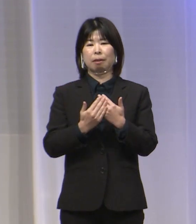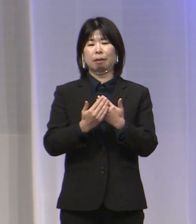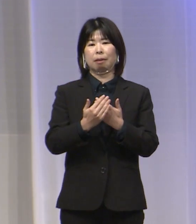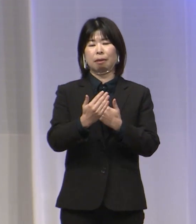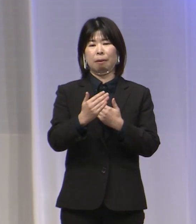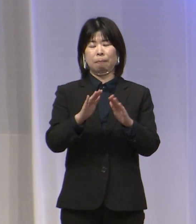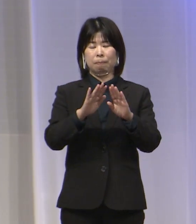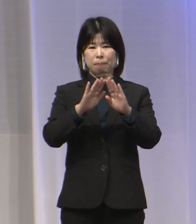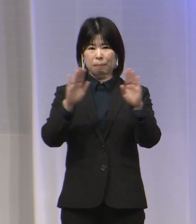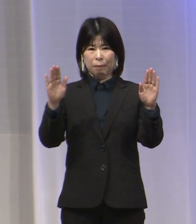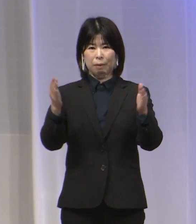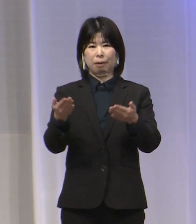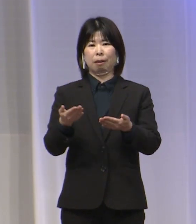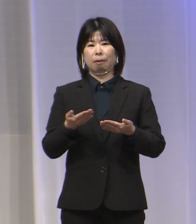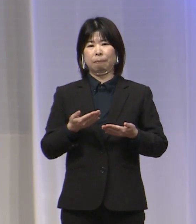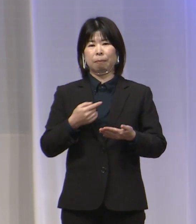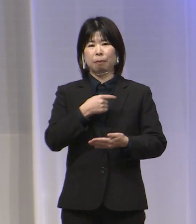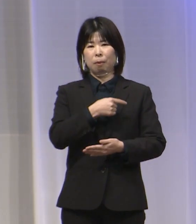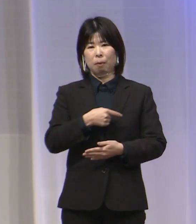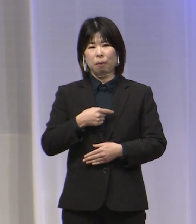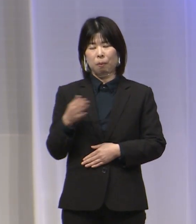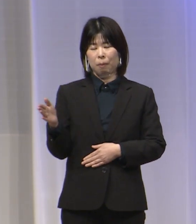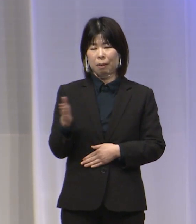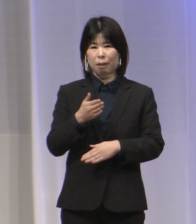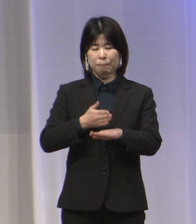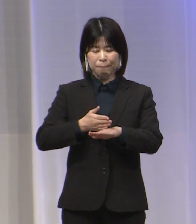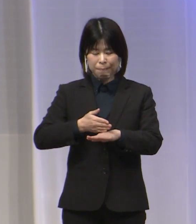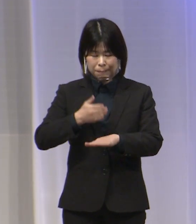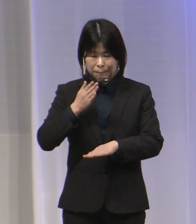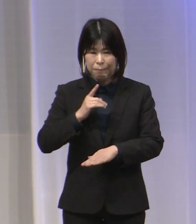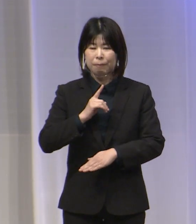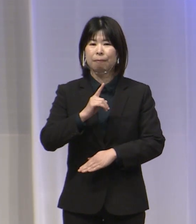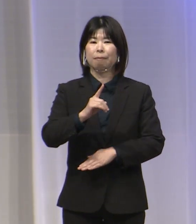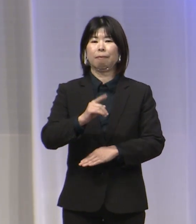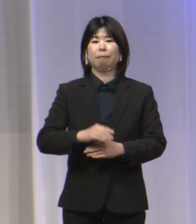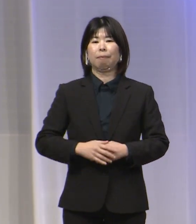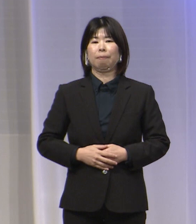催していただき心より御礼申し上げます